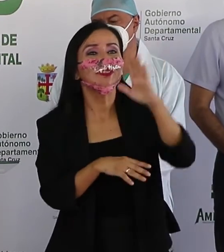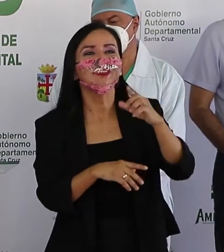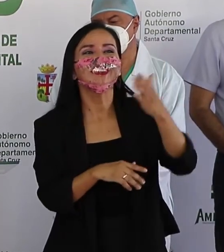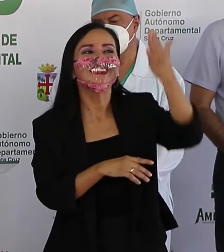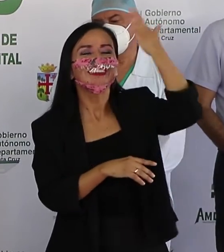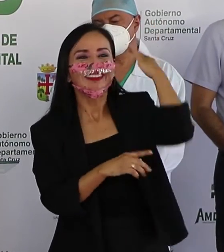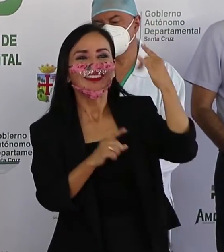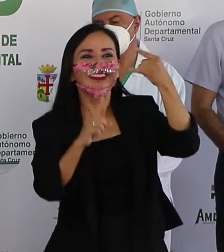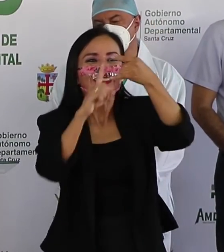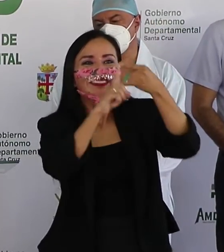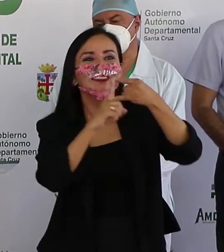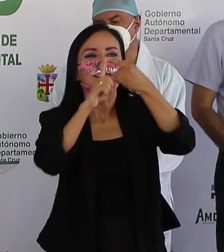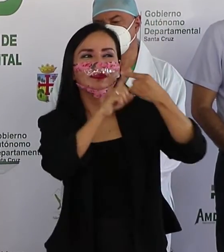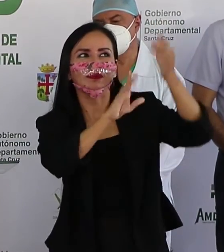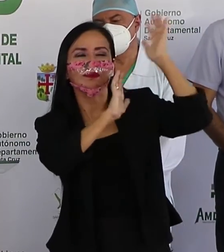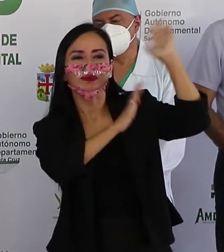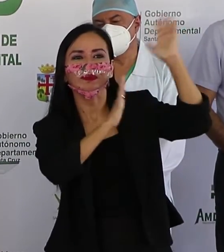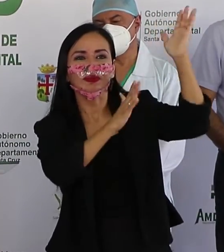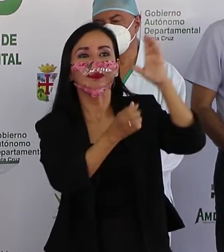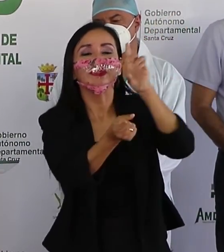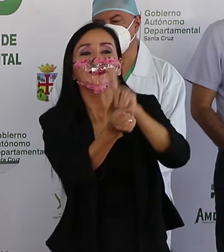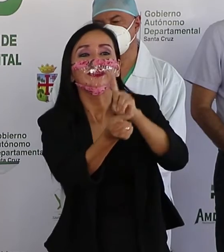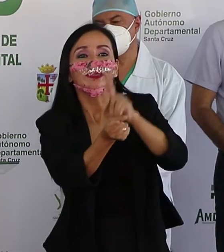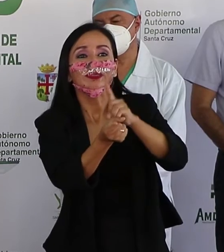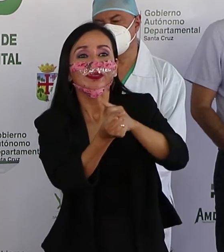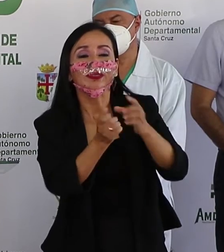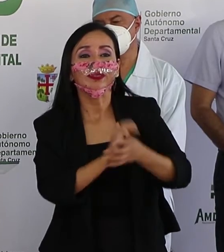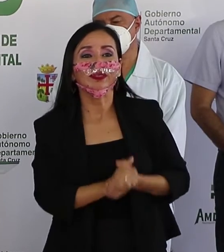nos dio la conferencia, el doctor